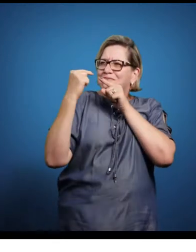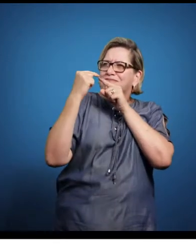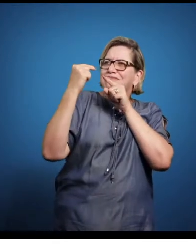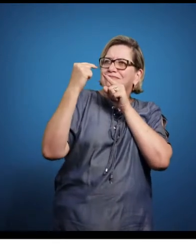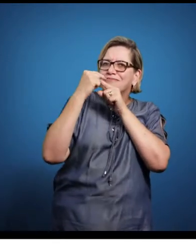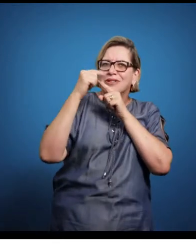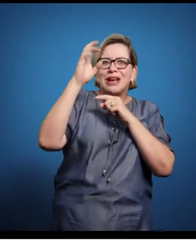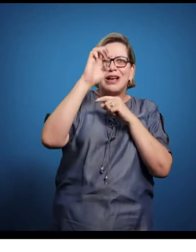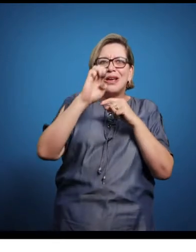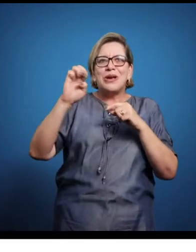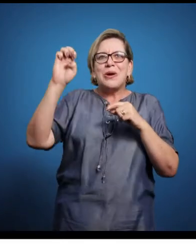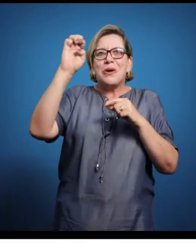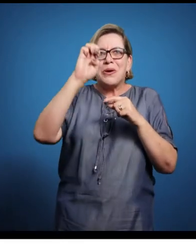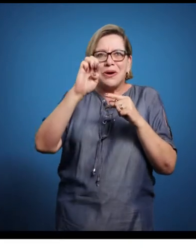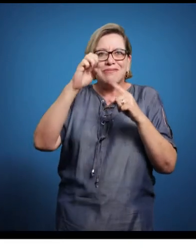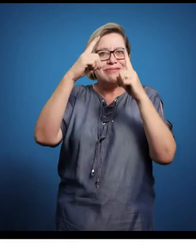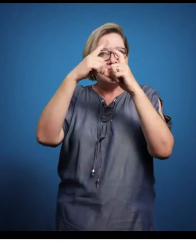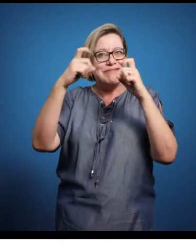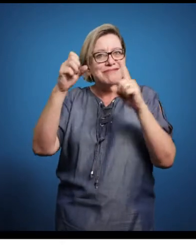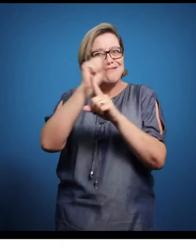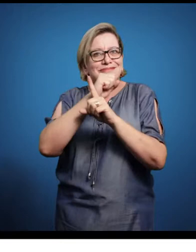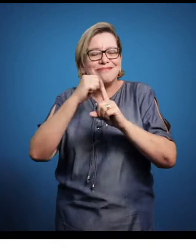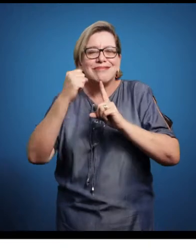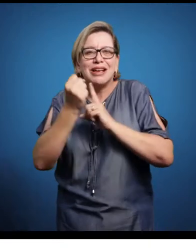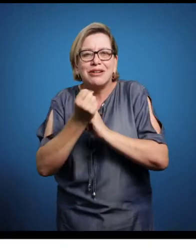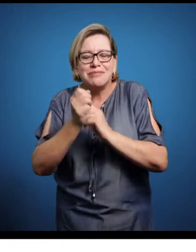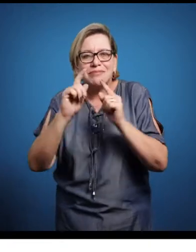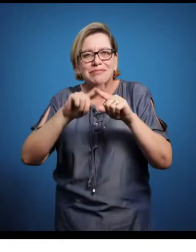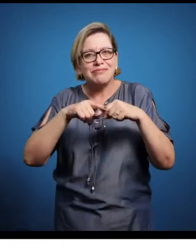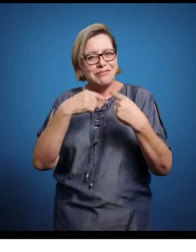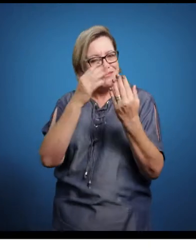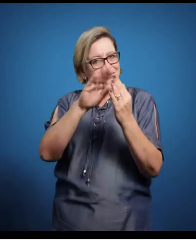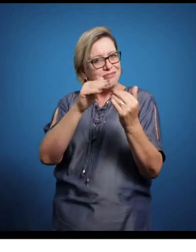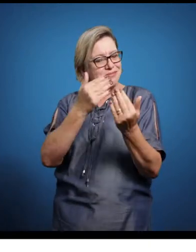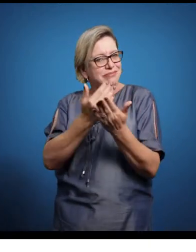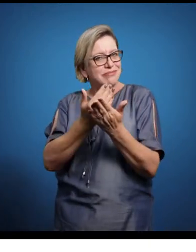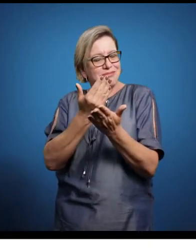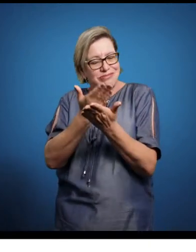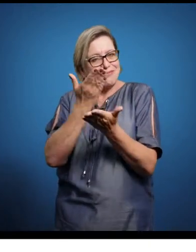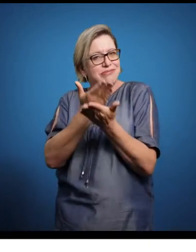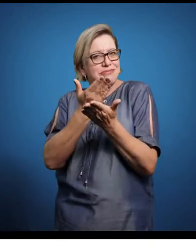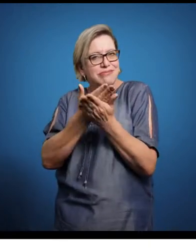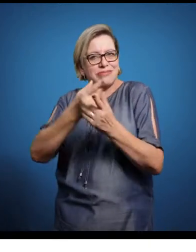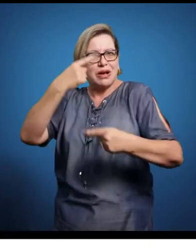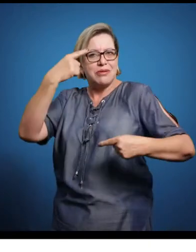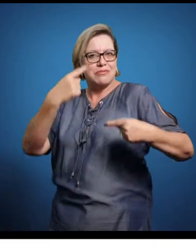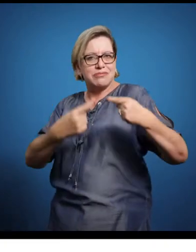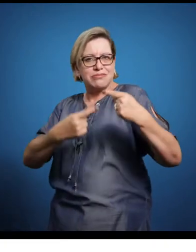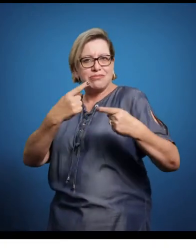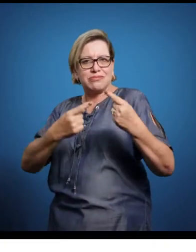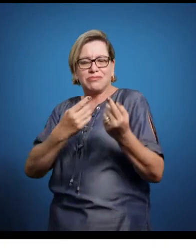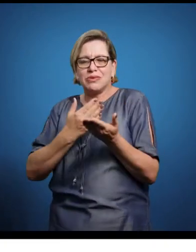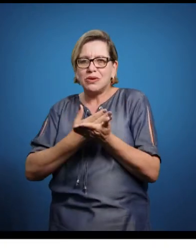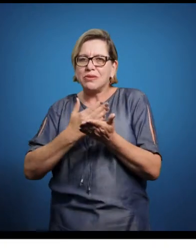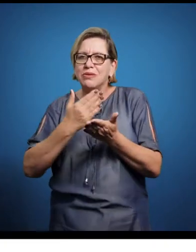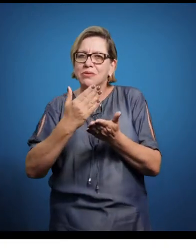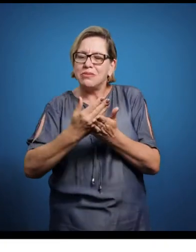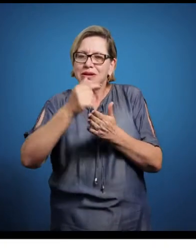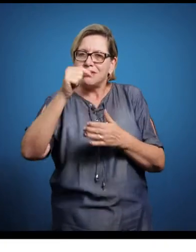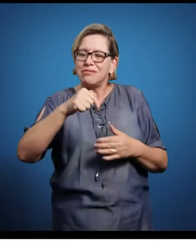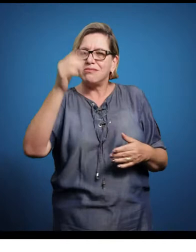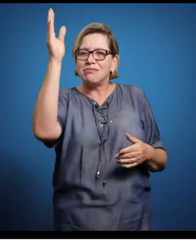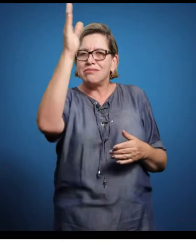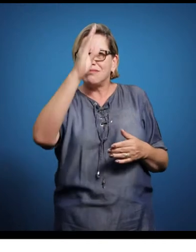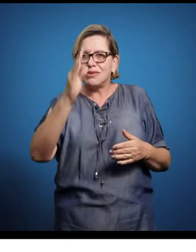política em si o estudo do fenômeno político em si ele acontece basicamente no brasil